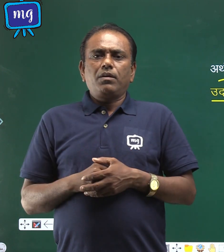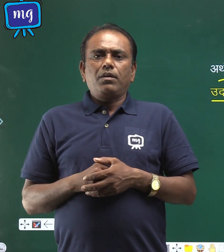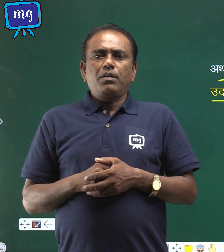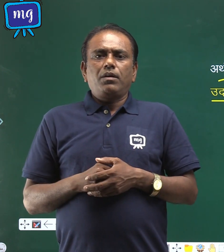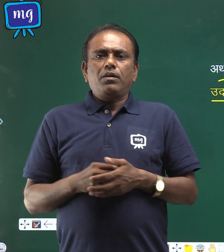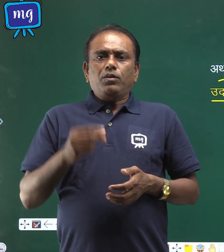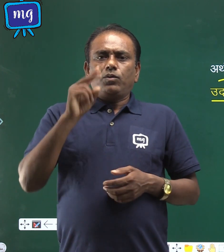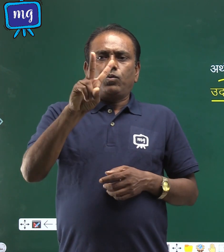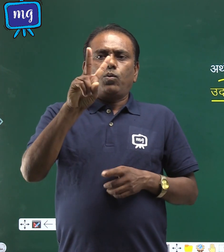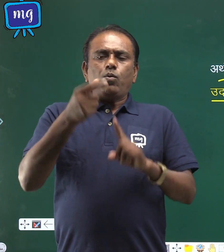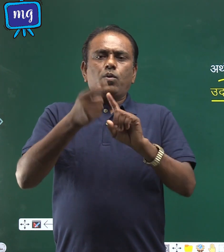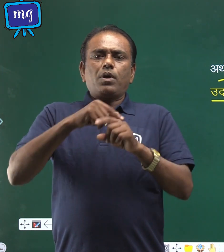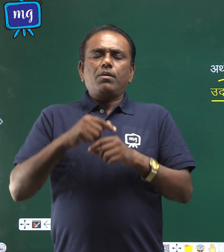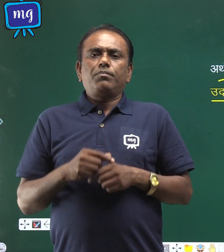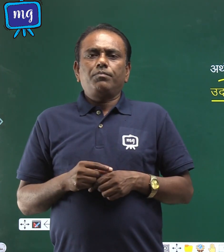2 का